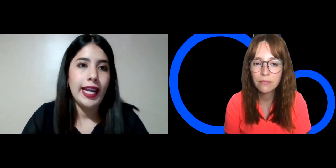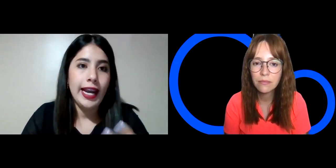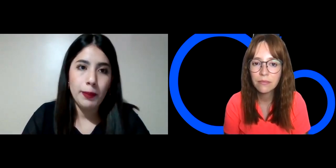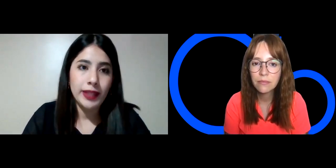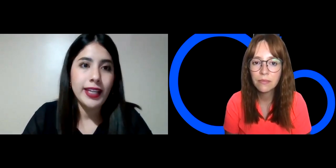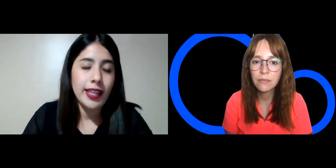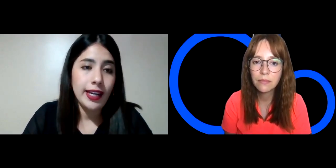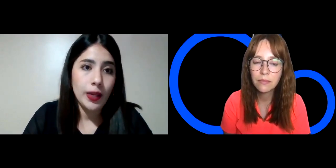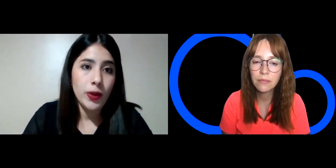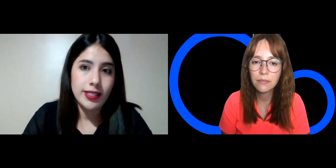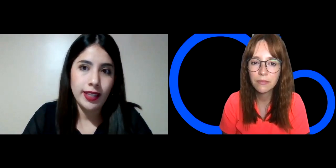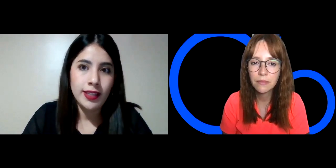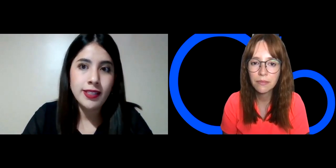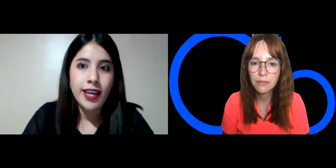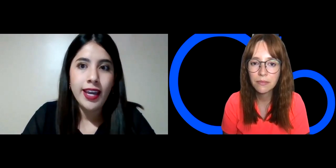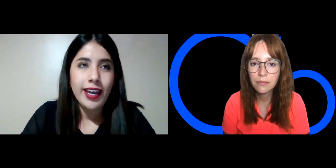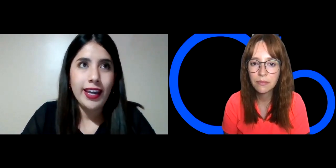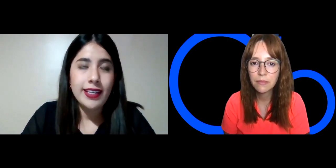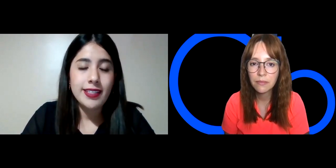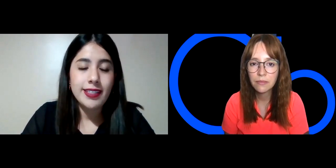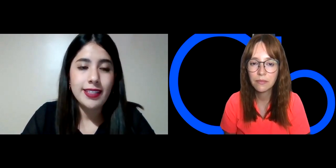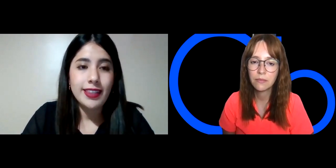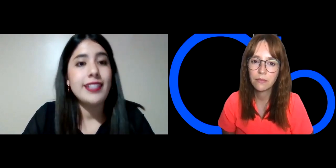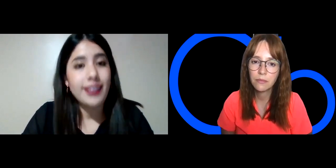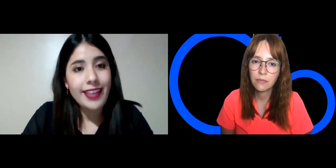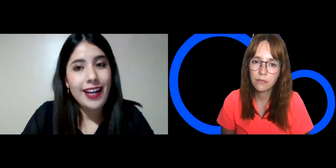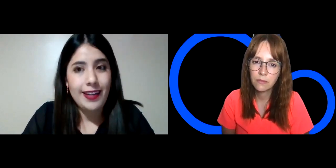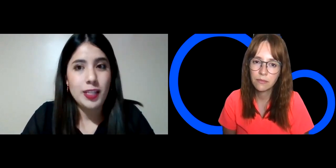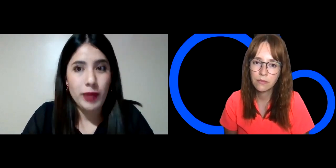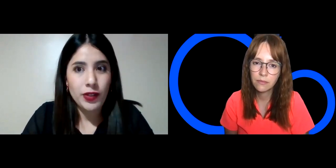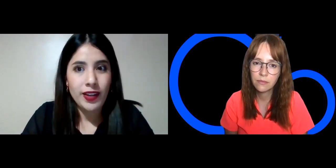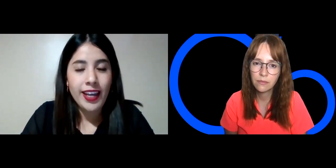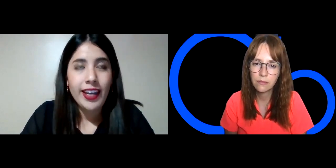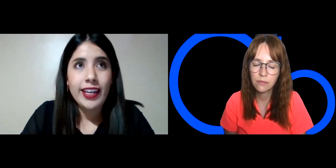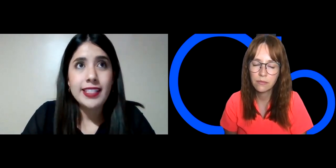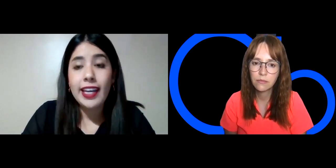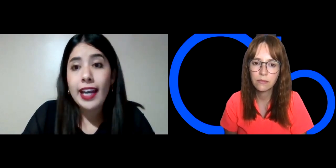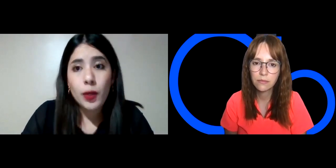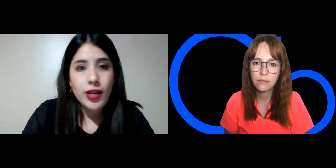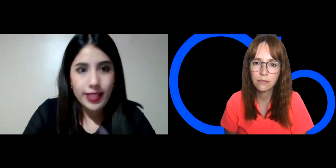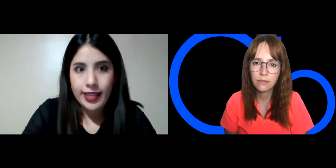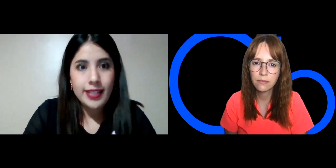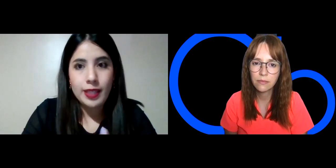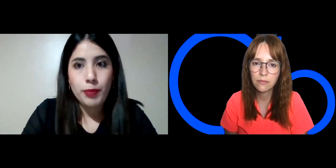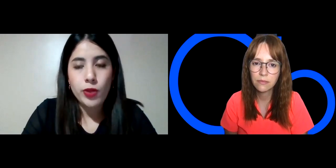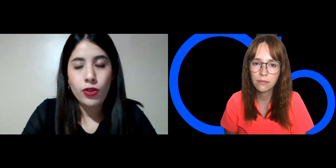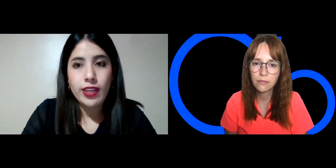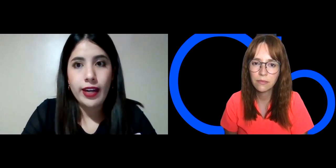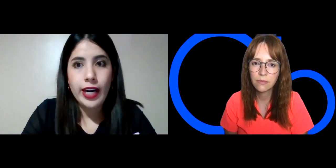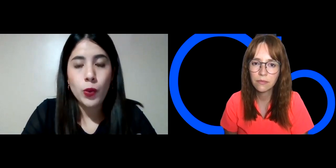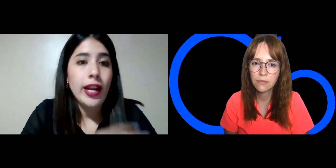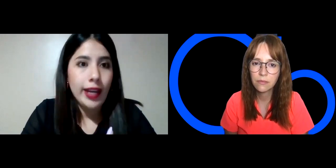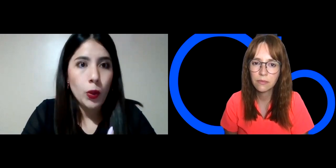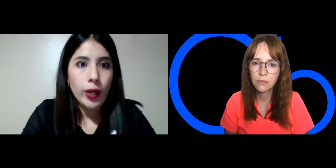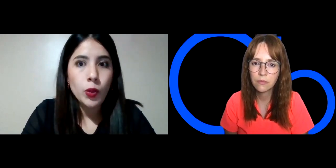que la gramática de la lengua de señas es distinta a la del español. Y es que la lengua de señas se empezó a